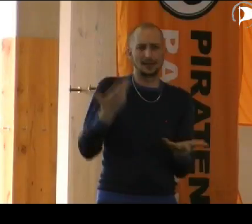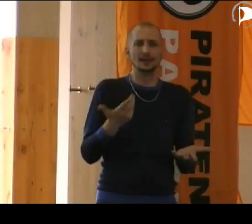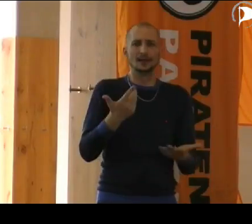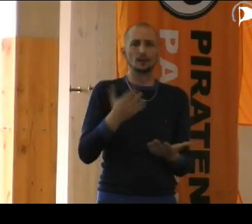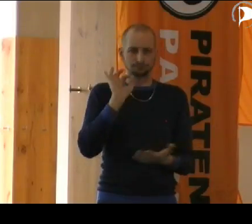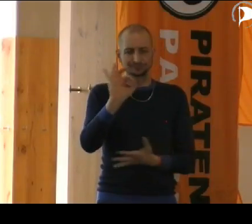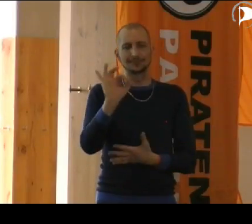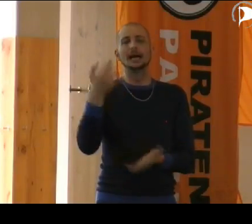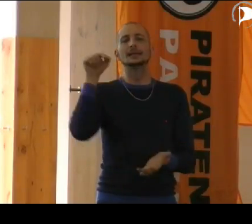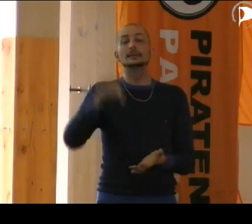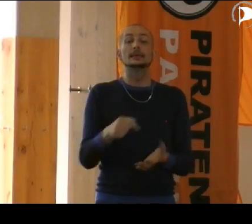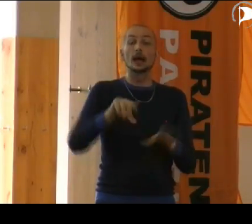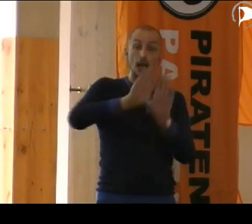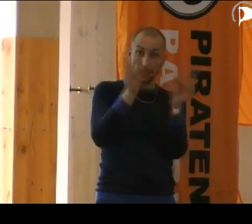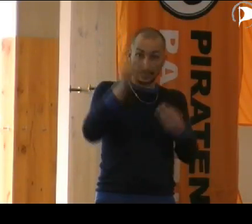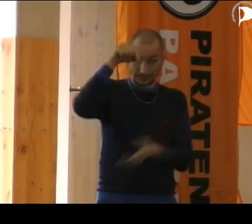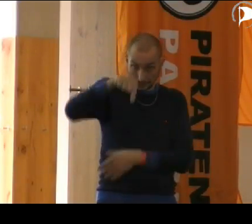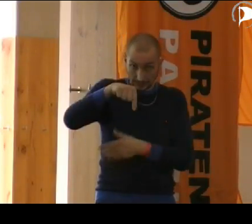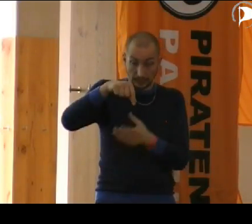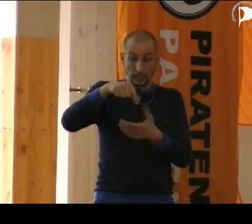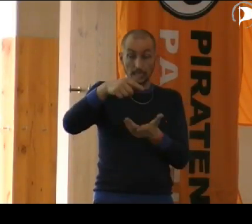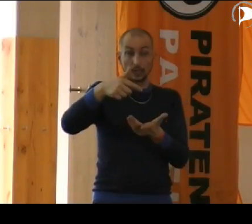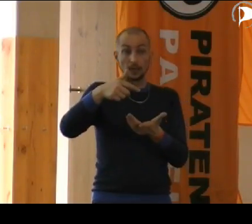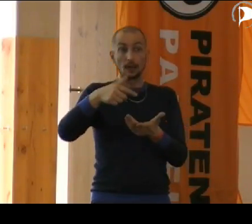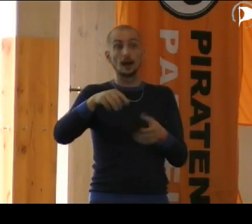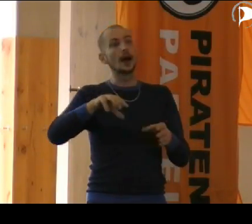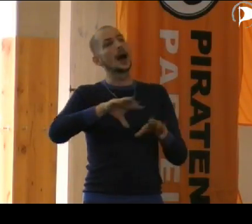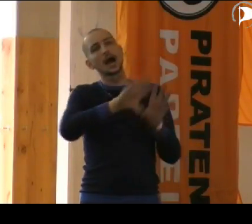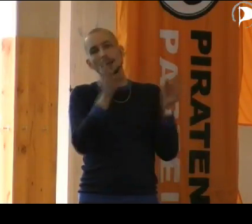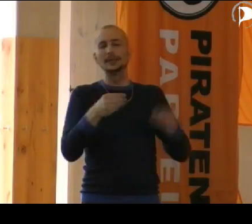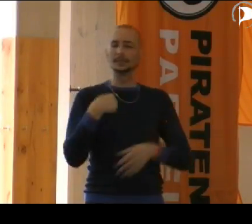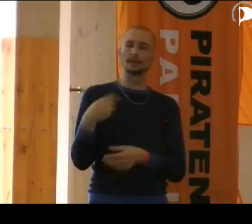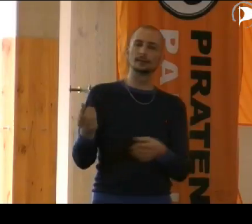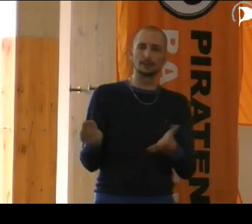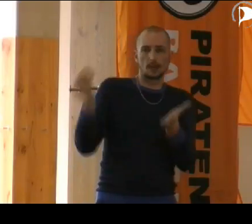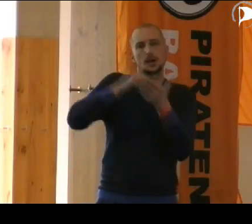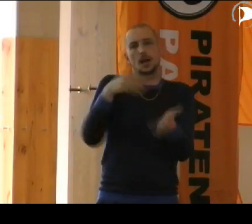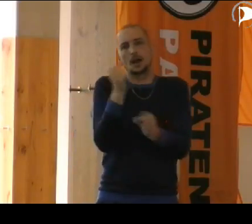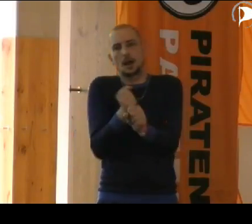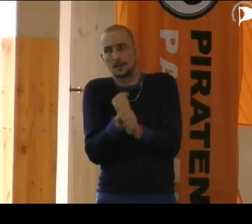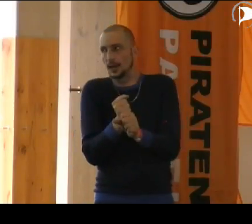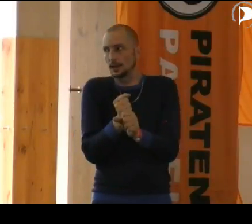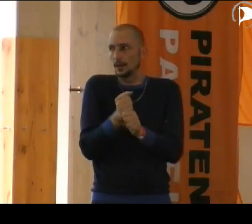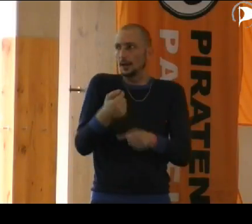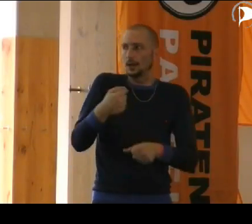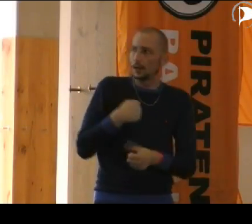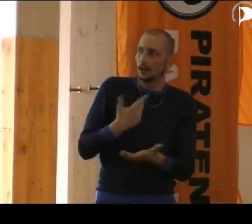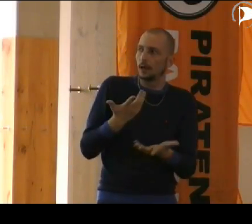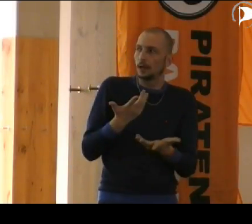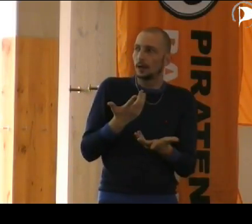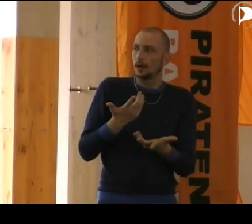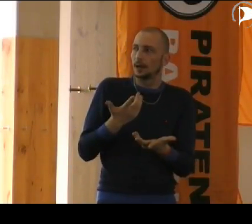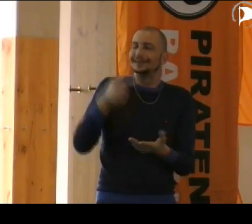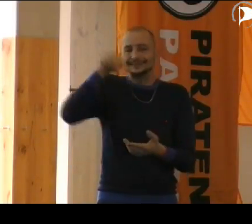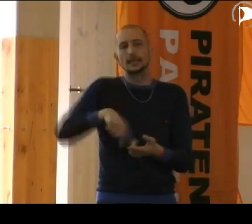bei diesen habe ich logischerweise bei allem it markt herausragend für mich sehen wir durch die heutige krise